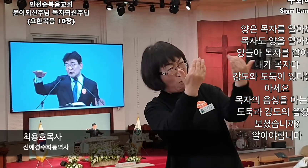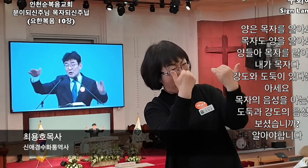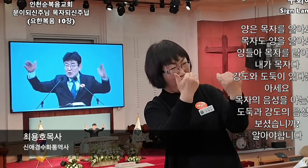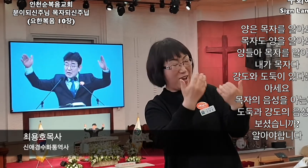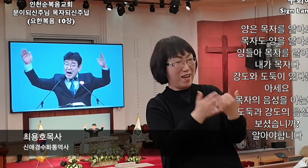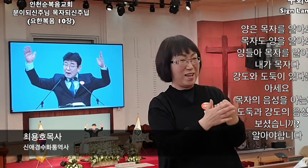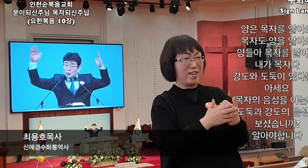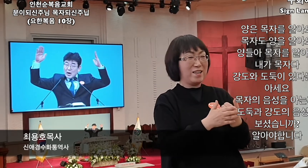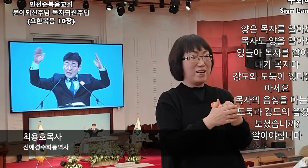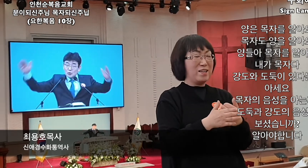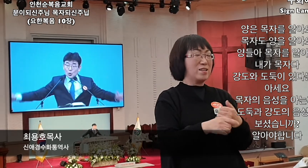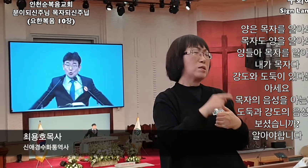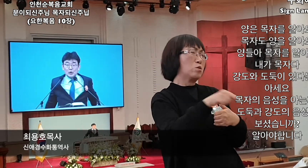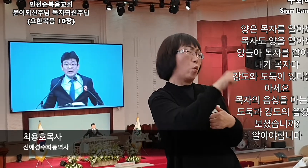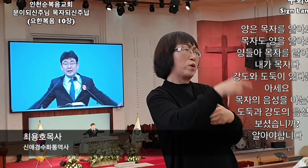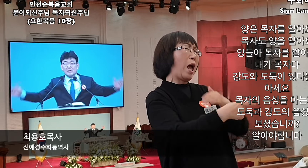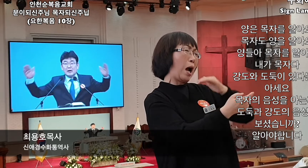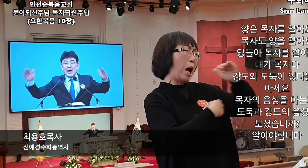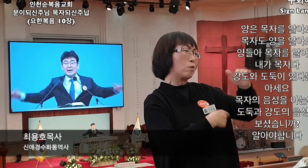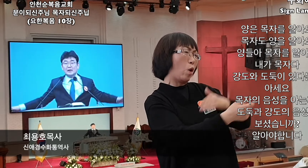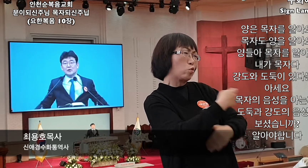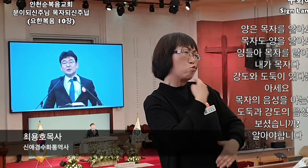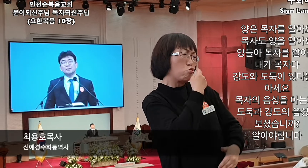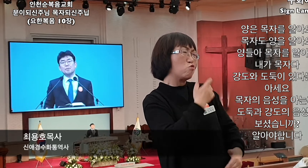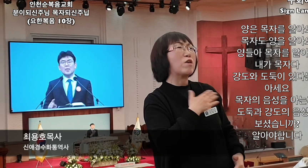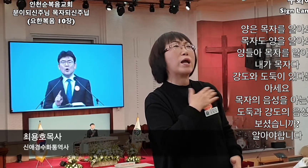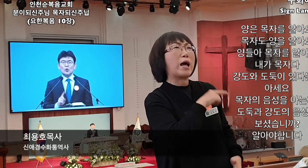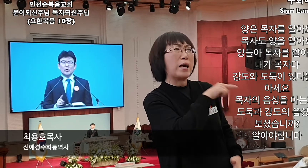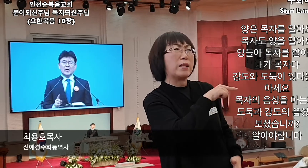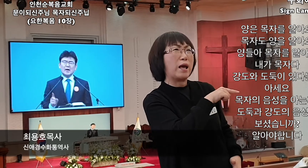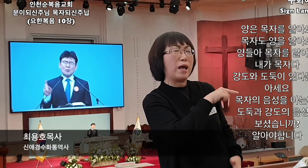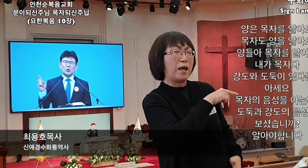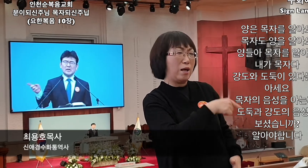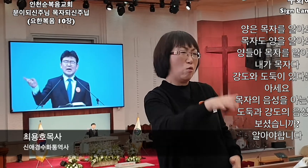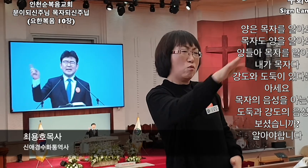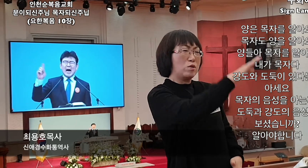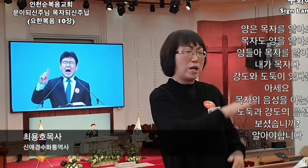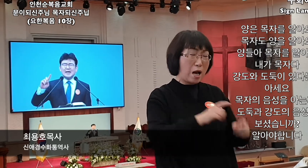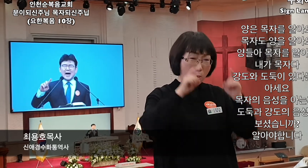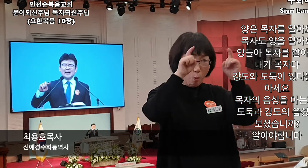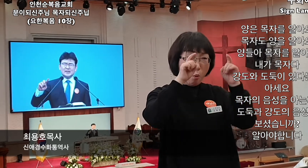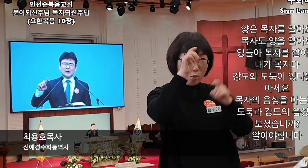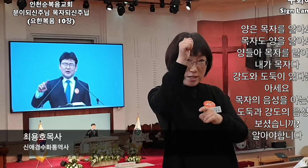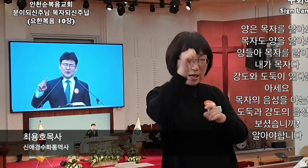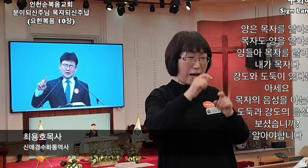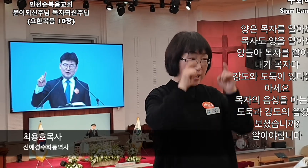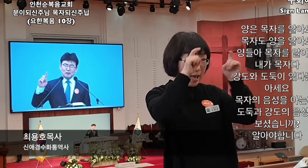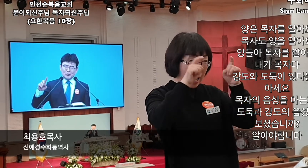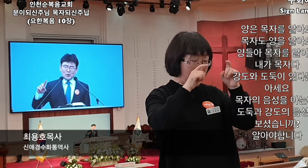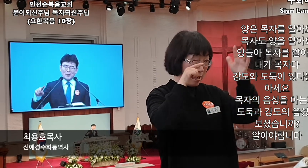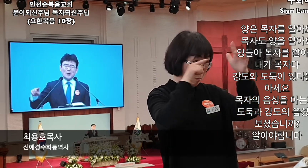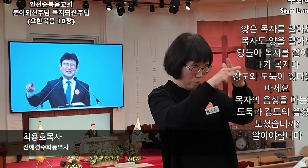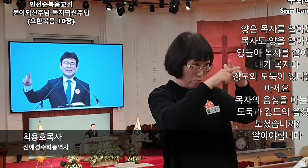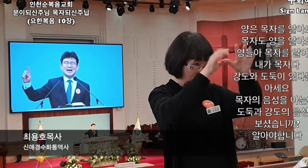포함되어 있다고요? 강도와 도둑이 있다는 걸 알라는 거죠. 우리가 목자가 양을 아셔요. 그러니 우리도 목자를